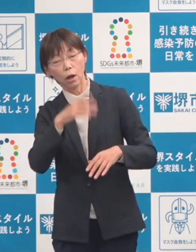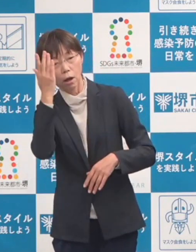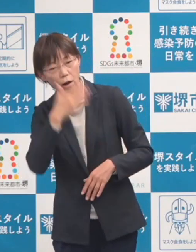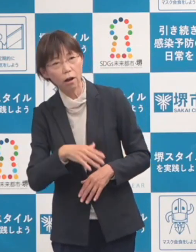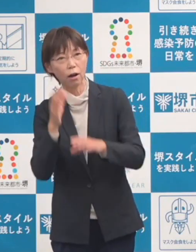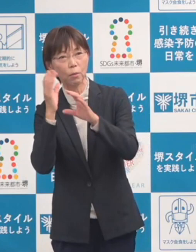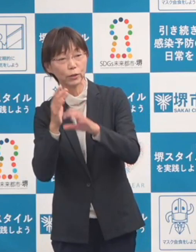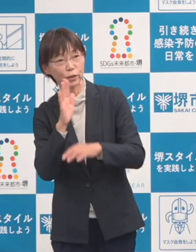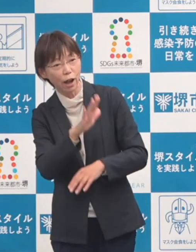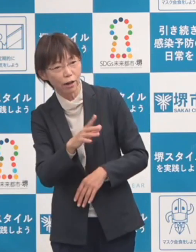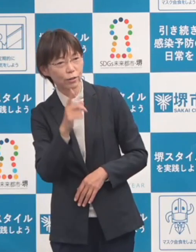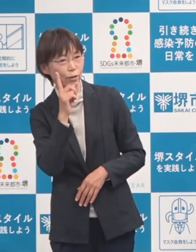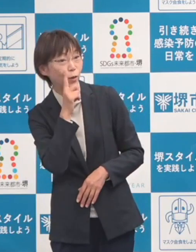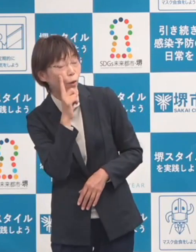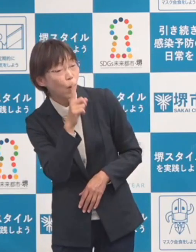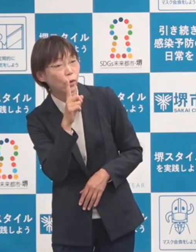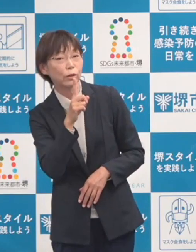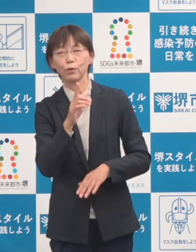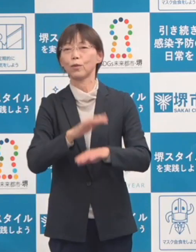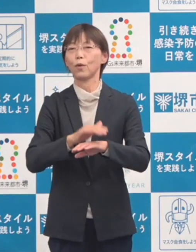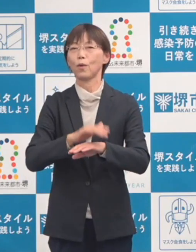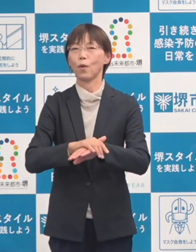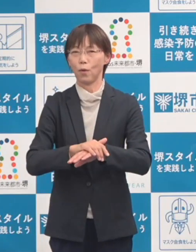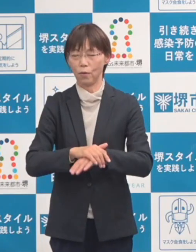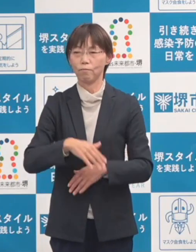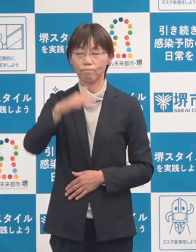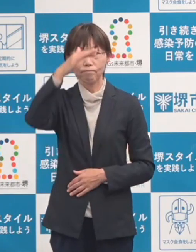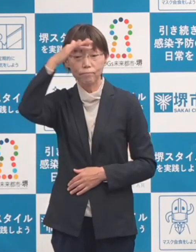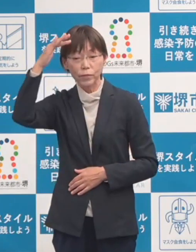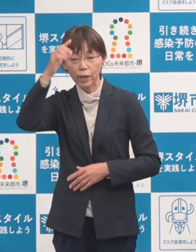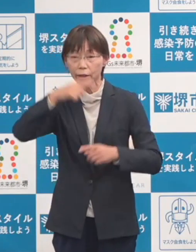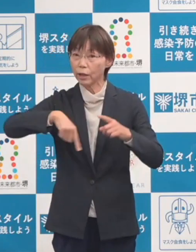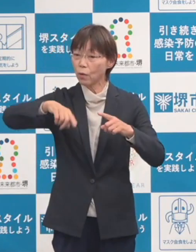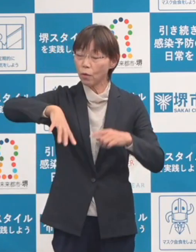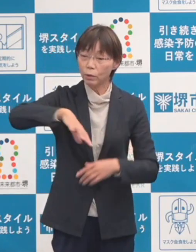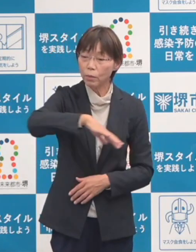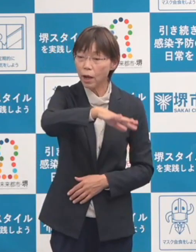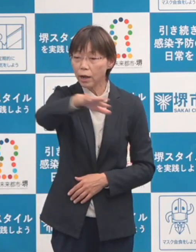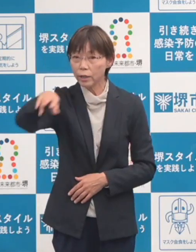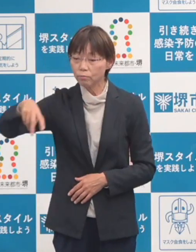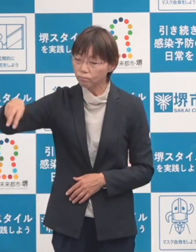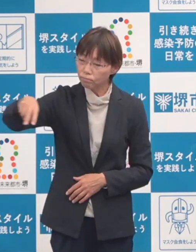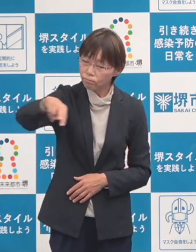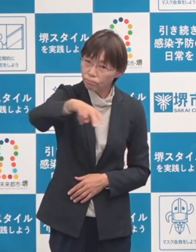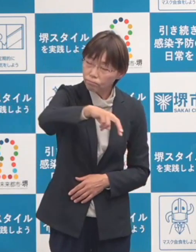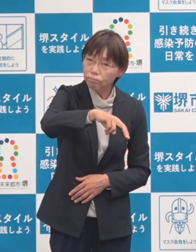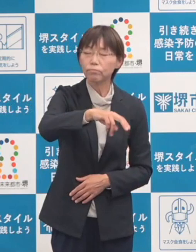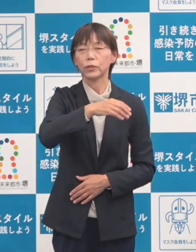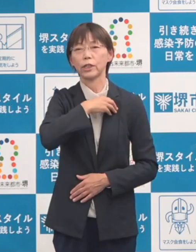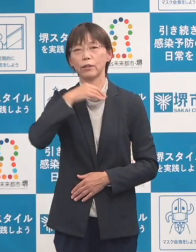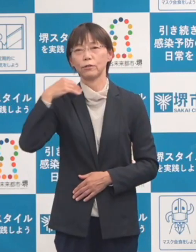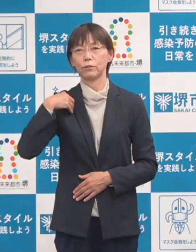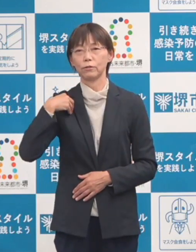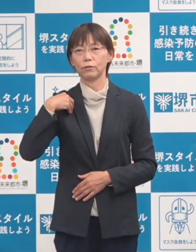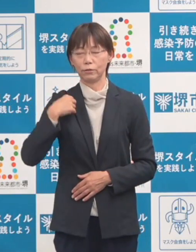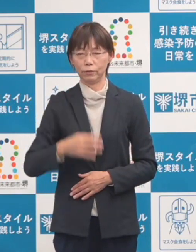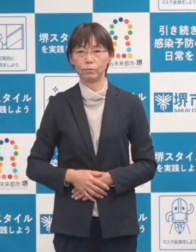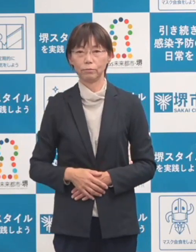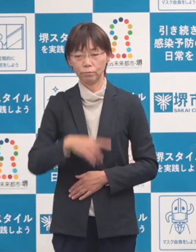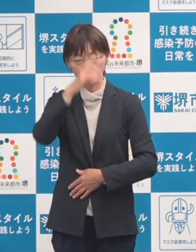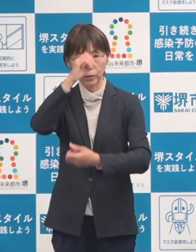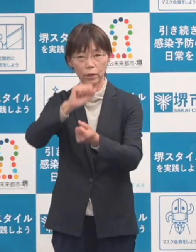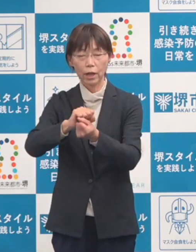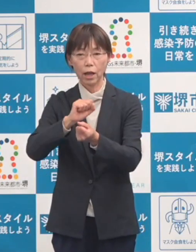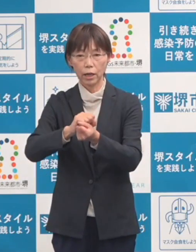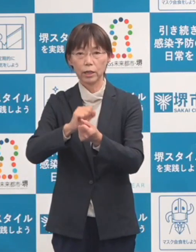っていただいて、いろいろとこの大仙公園を周遊をしていただく機会につながるかと考えております。堺の